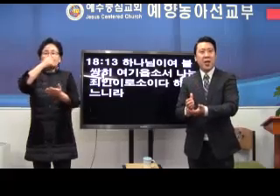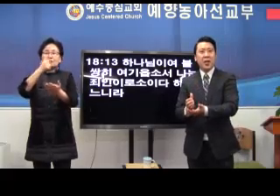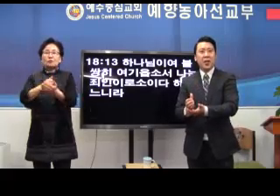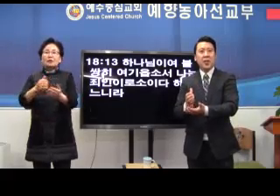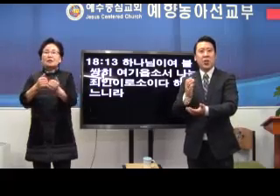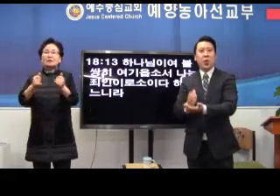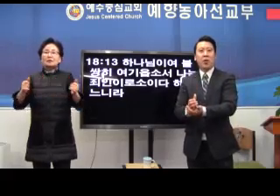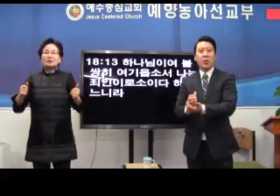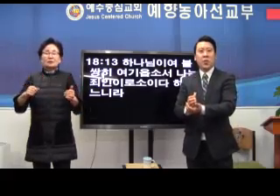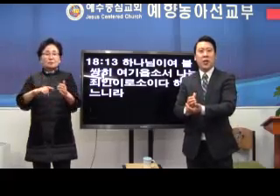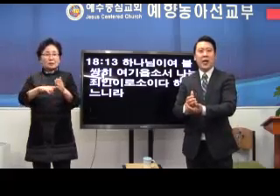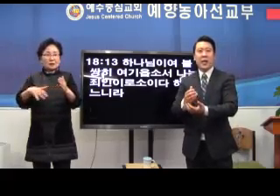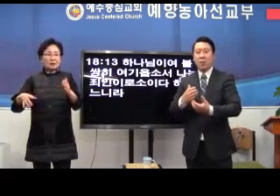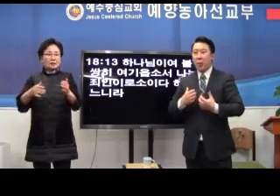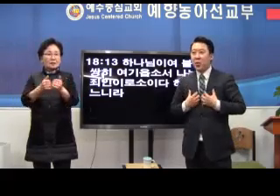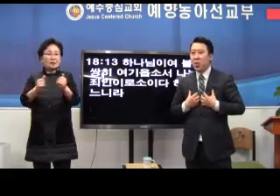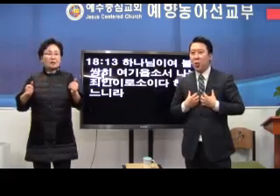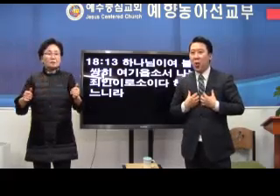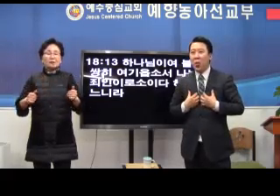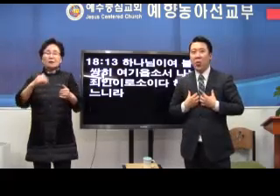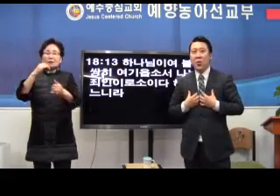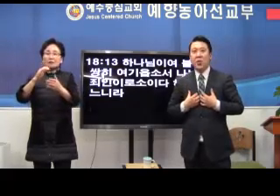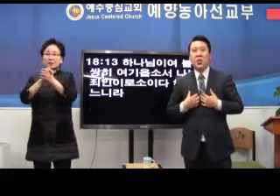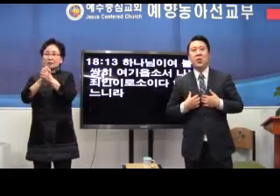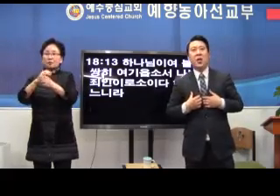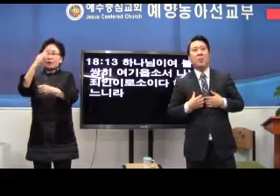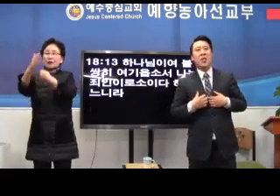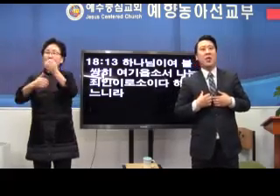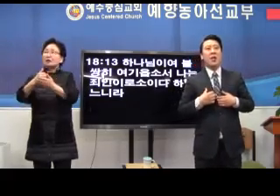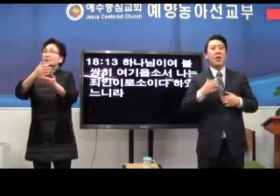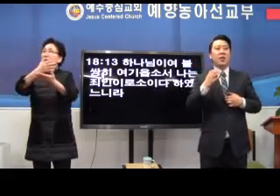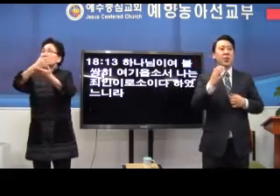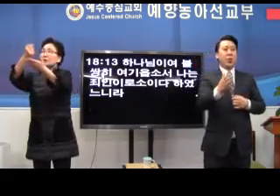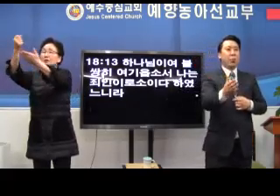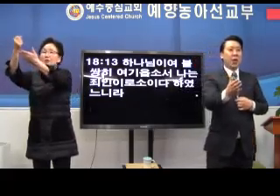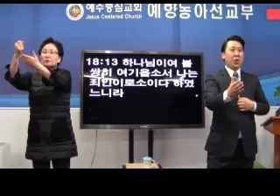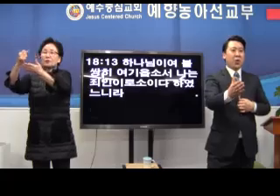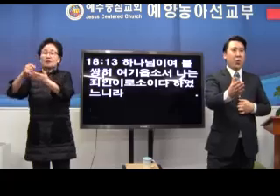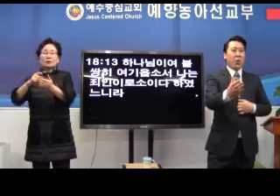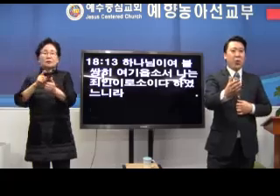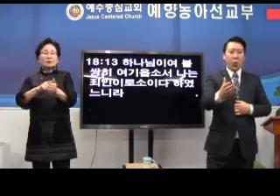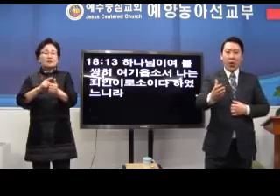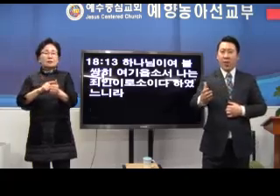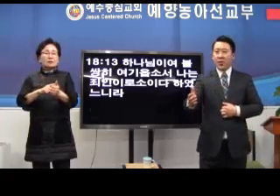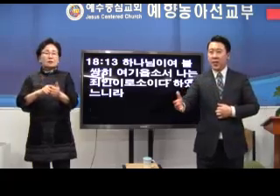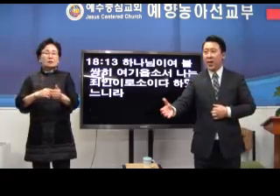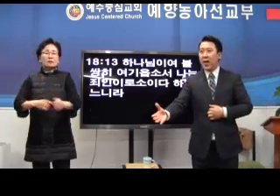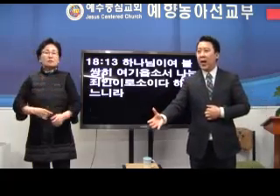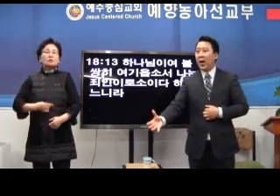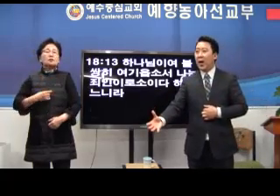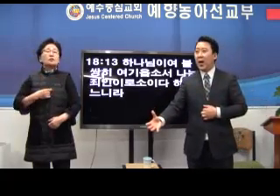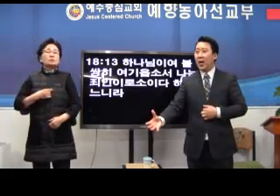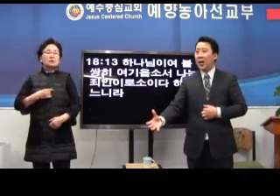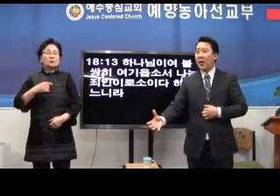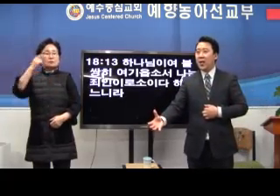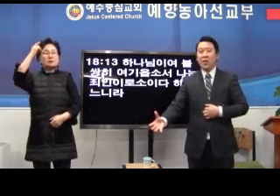세리가 기도한 것을 하나님이 받으시고 저 사람이 의롭다 여기고 돌아갔느니라.